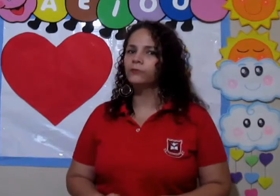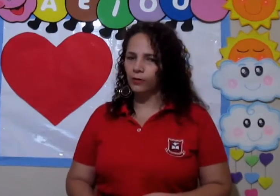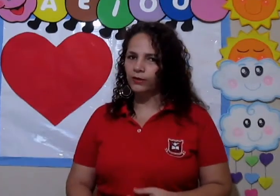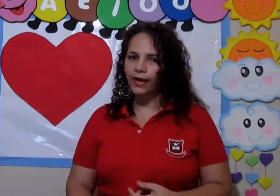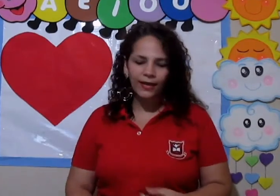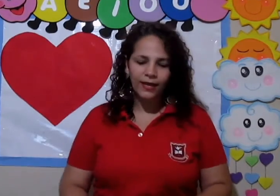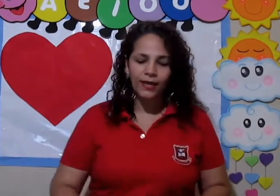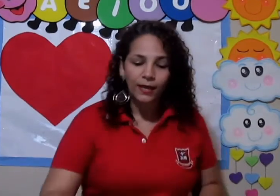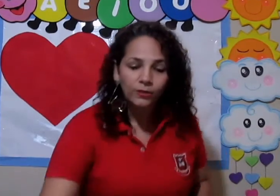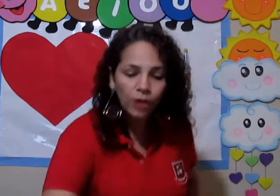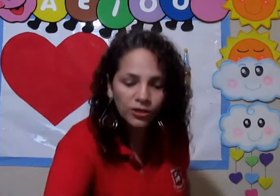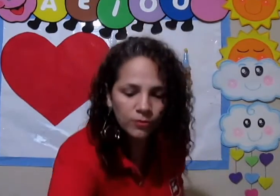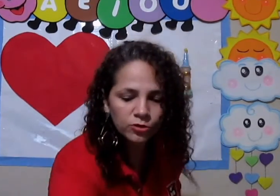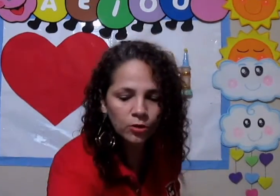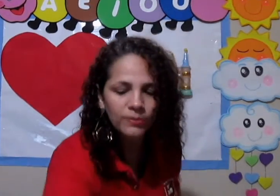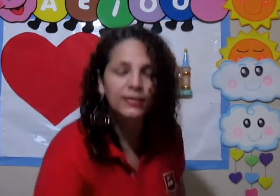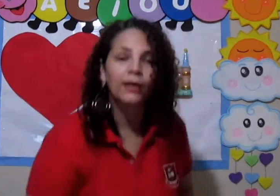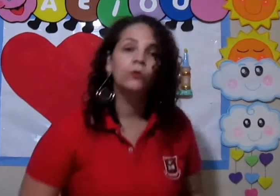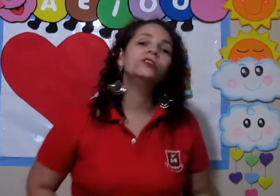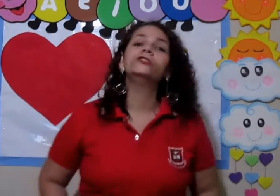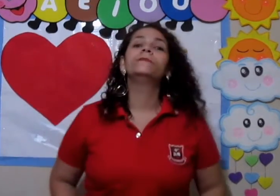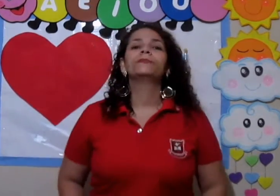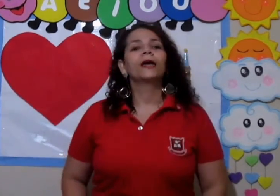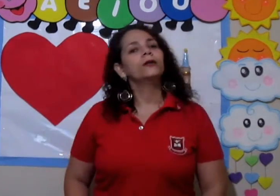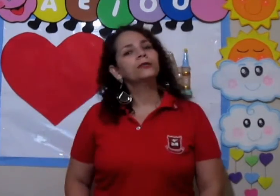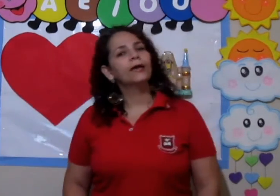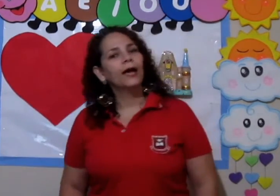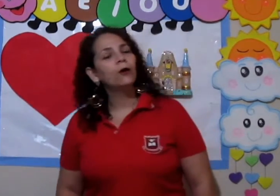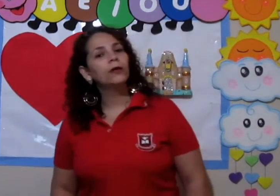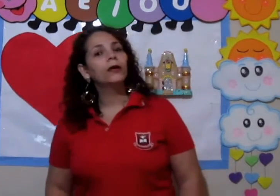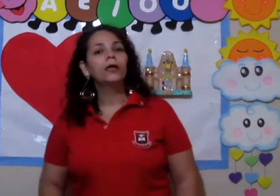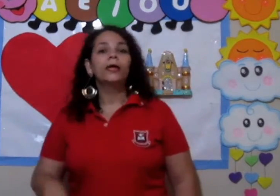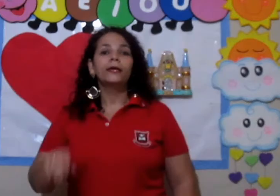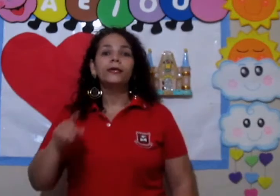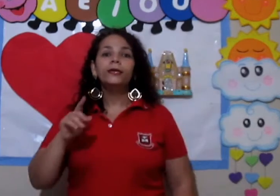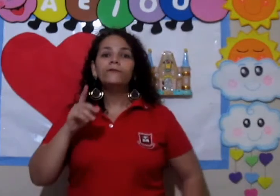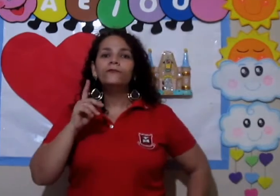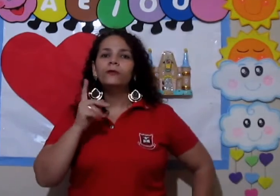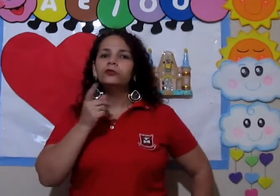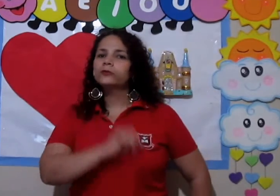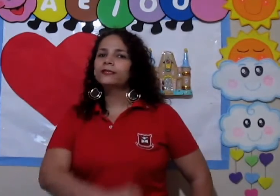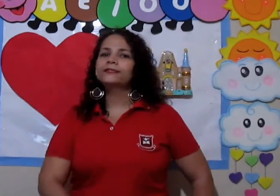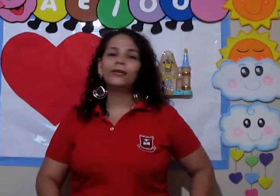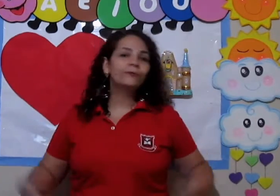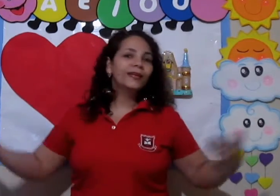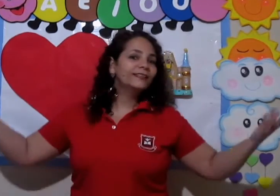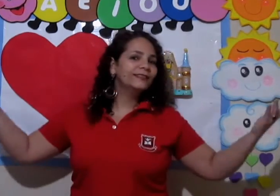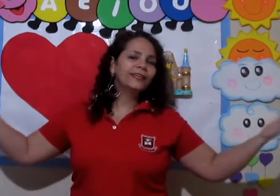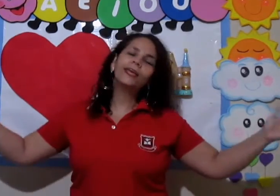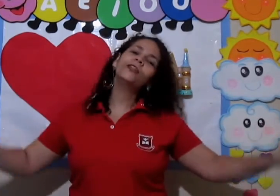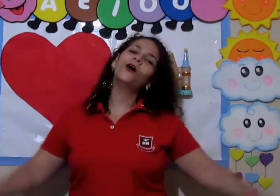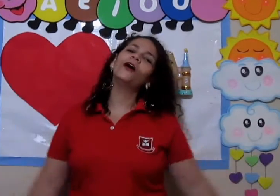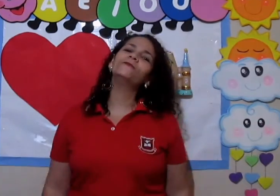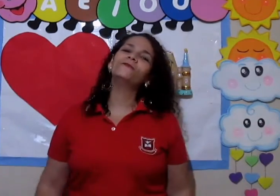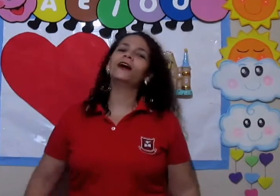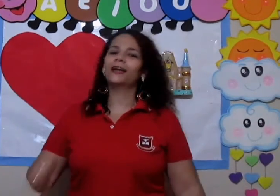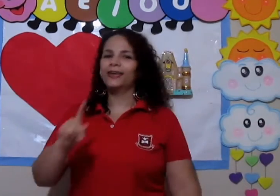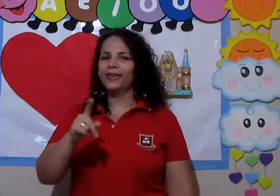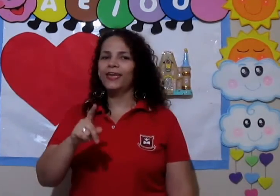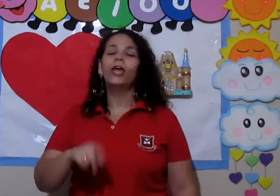ok? Nós vamos começar hoje a nossa aula e vamos conhecer uma letrinha nova. É,